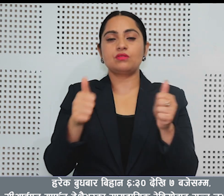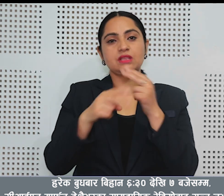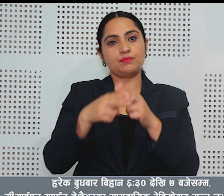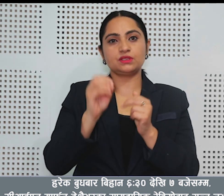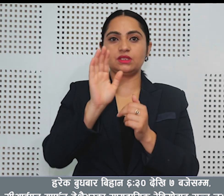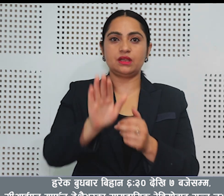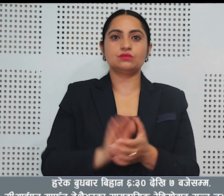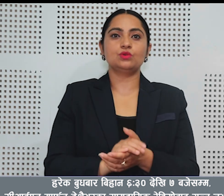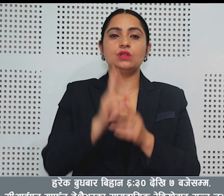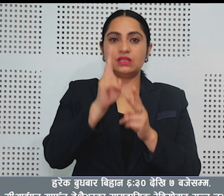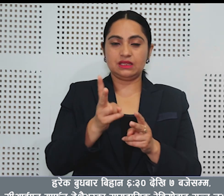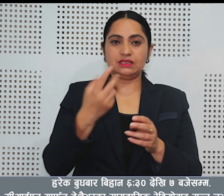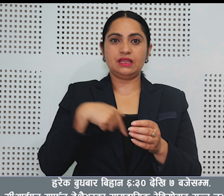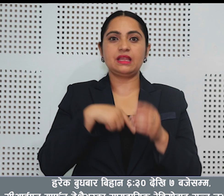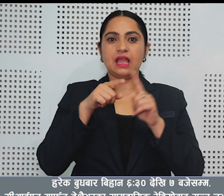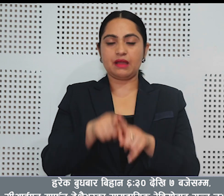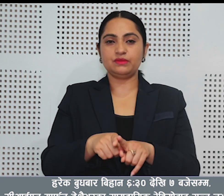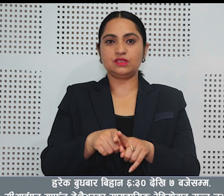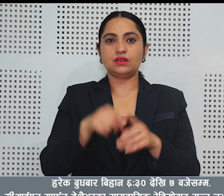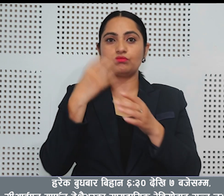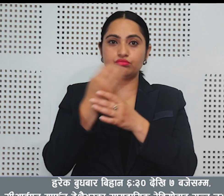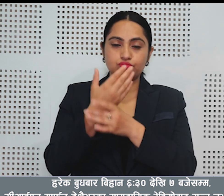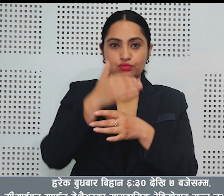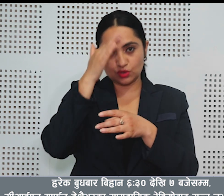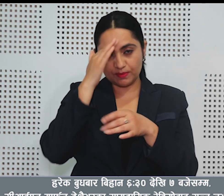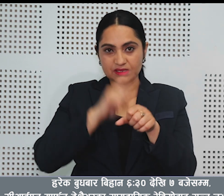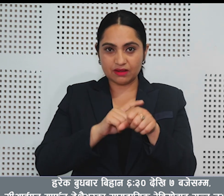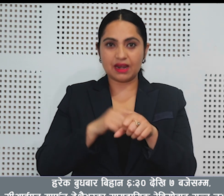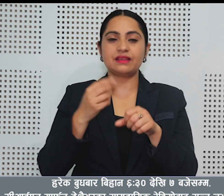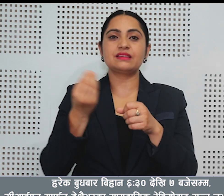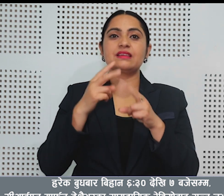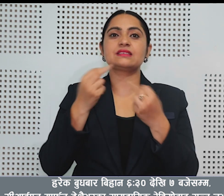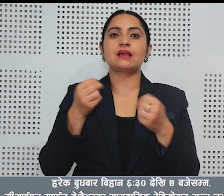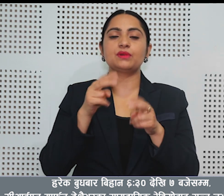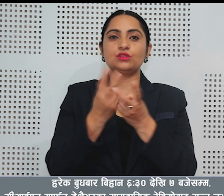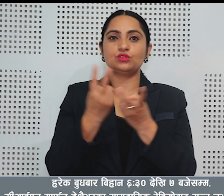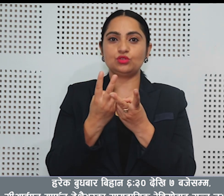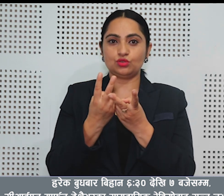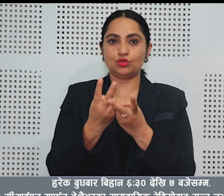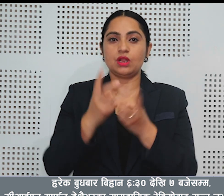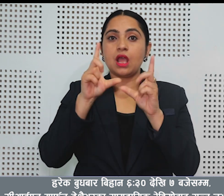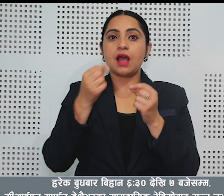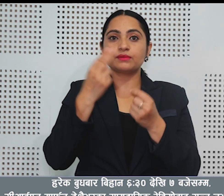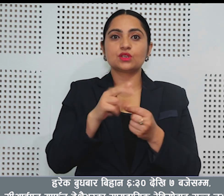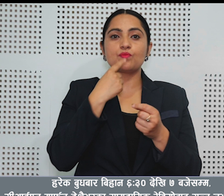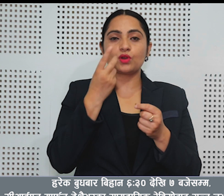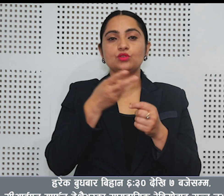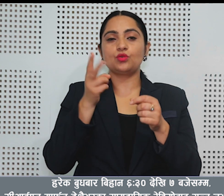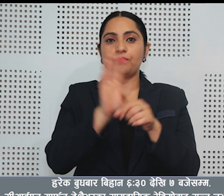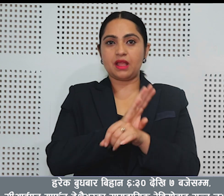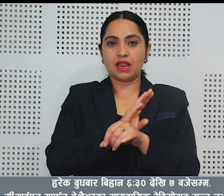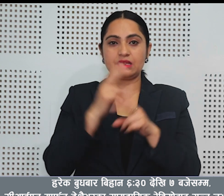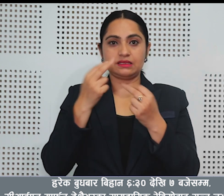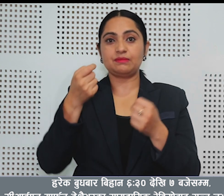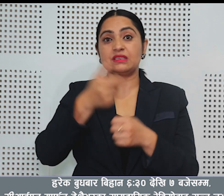उपलब्ध गराइरहेका छौँ। त्यस्तै गरी हामीसँग विपदकै लागि भनेर हामीले केही सामग्रीहरू जस्तै एकदम विपद आवश्यक परिहाल्यो भने चाहिँ अब त्यतिखेर